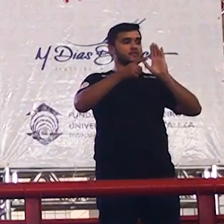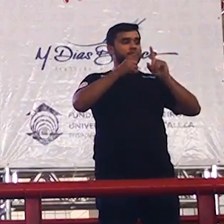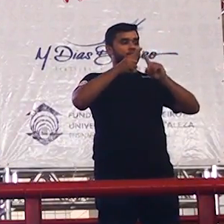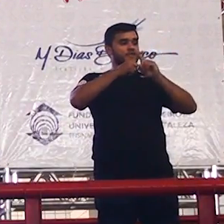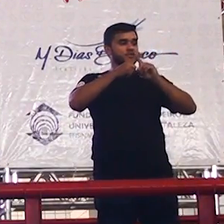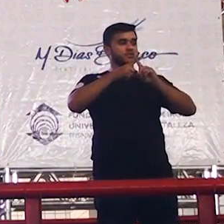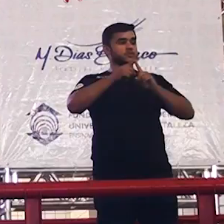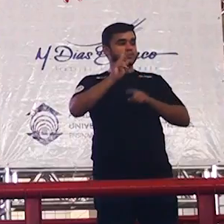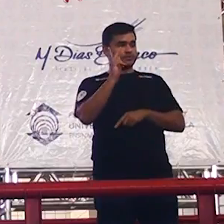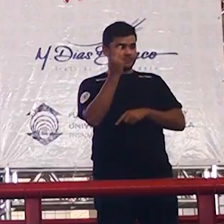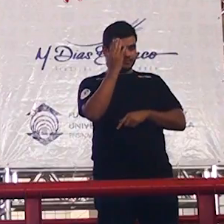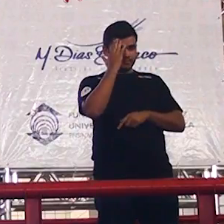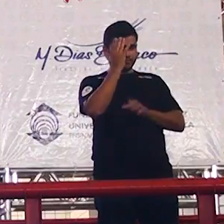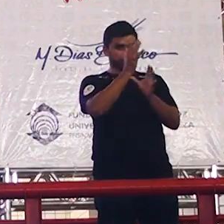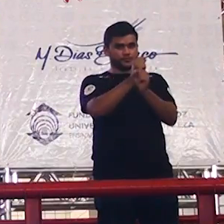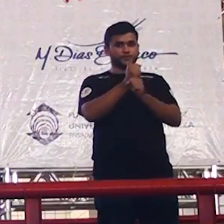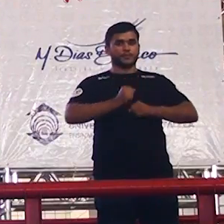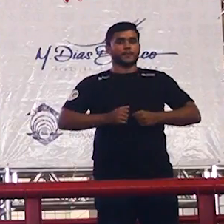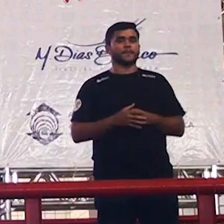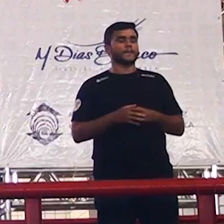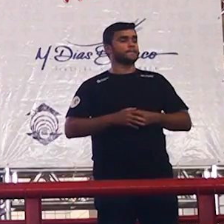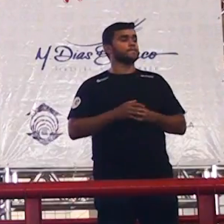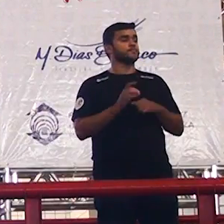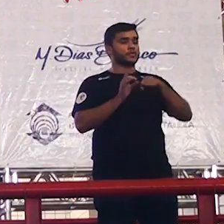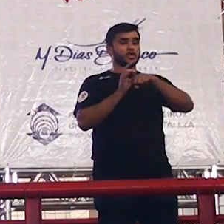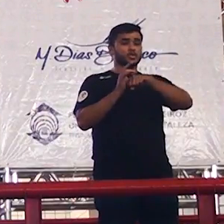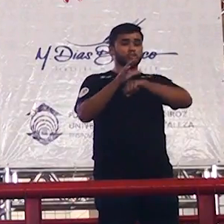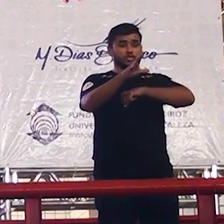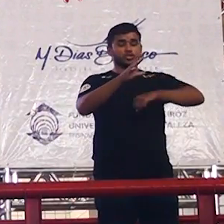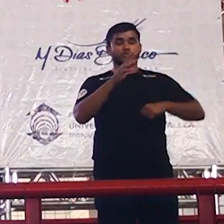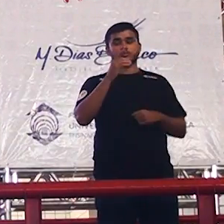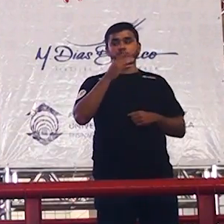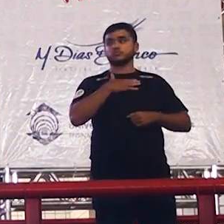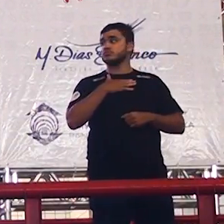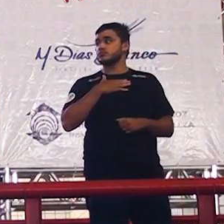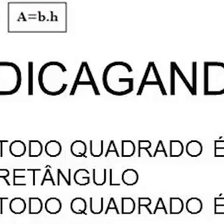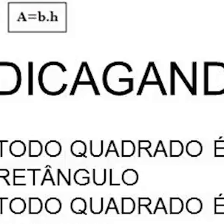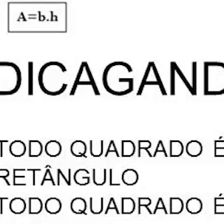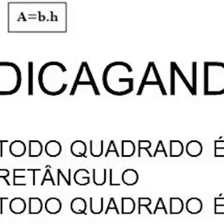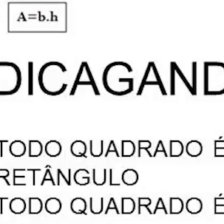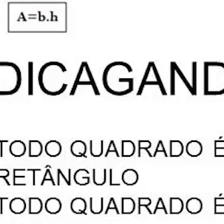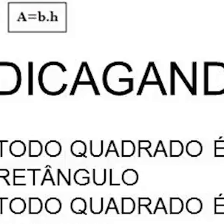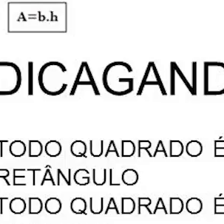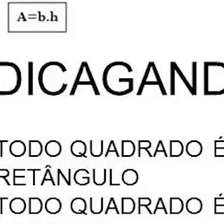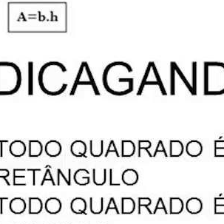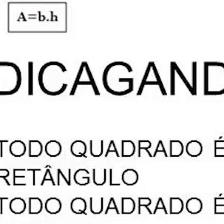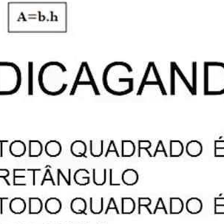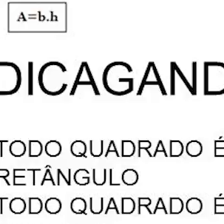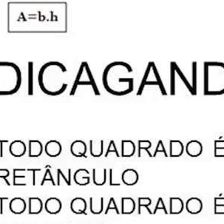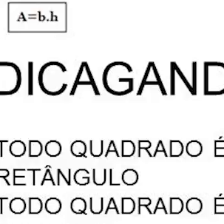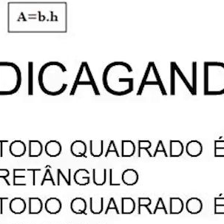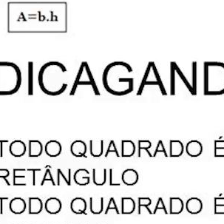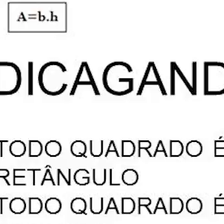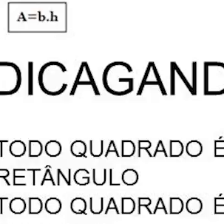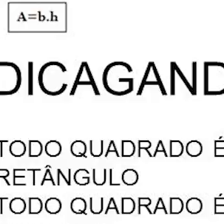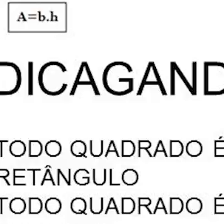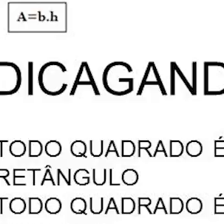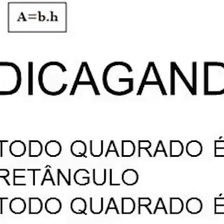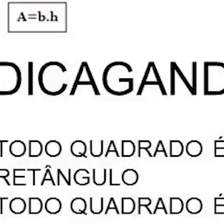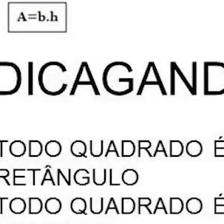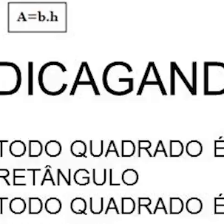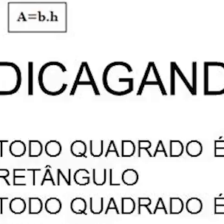agora, pessoal, a primeira dica grande para vocês. Certo? Não